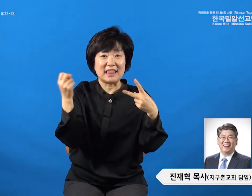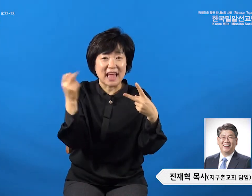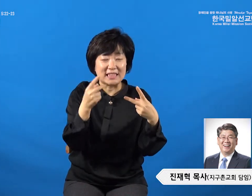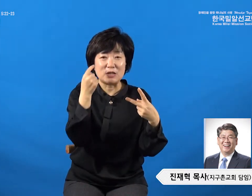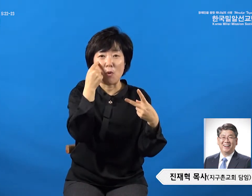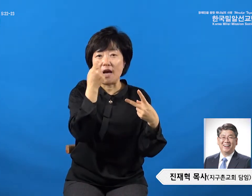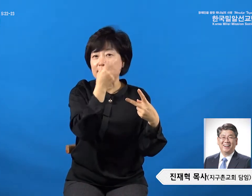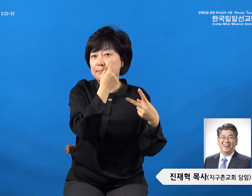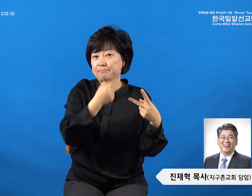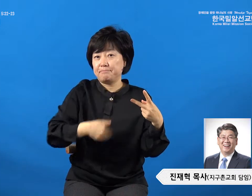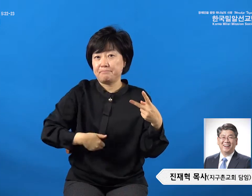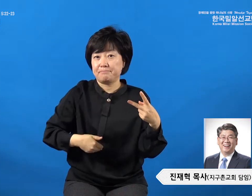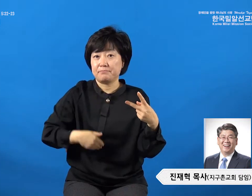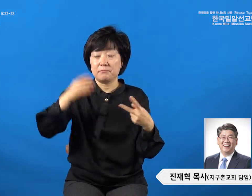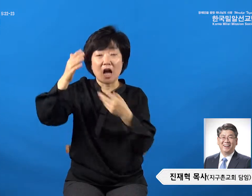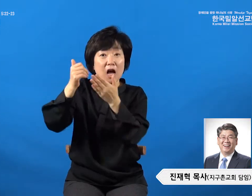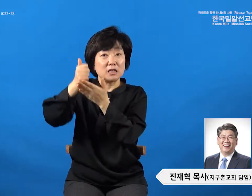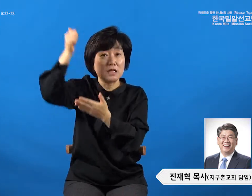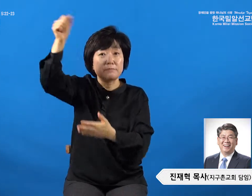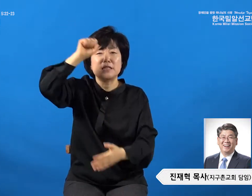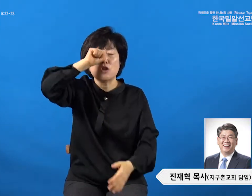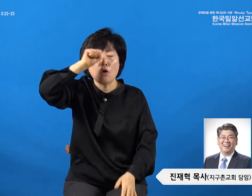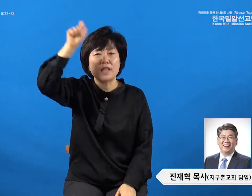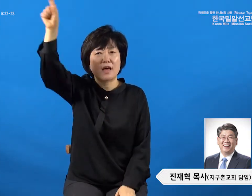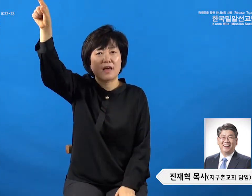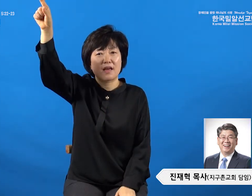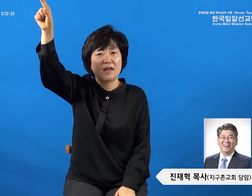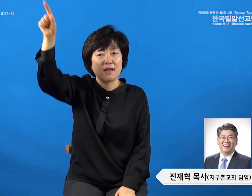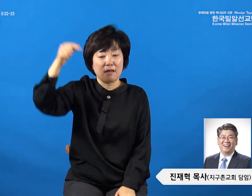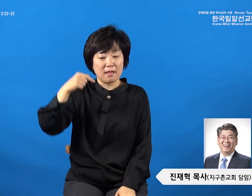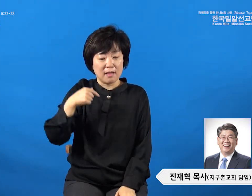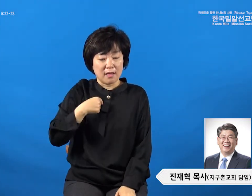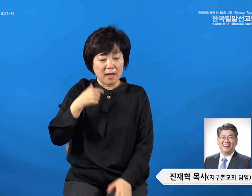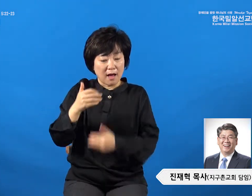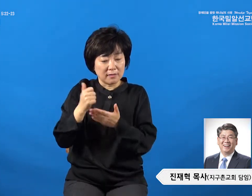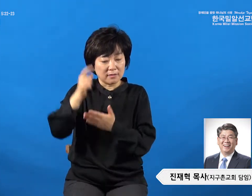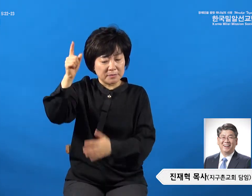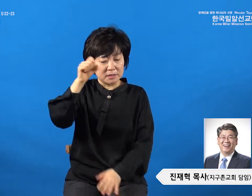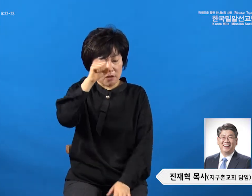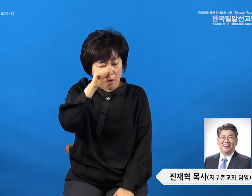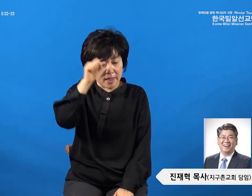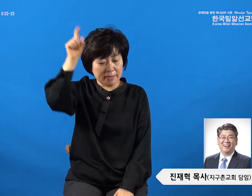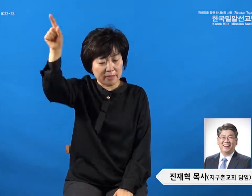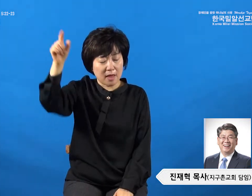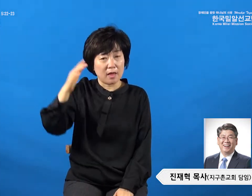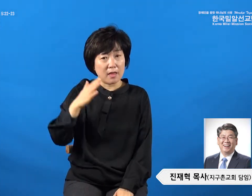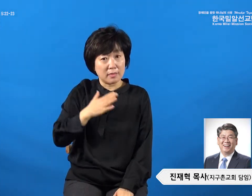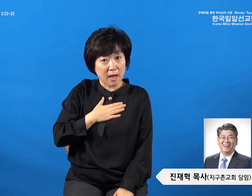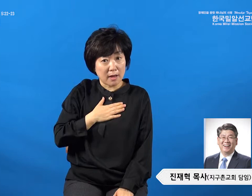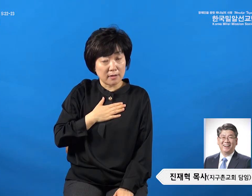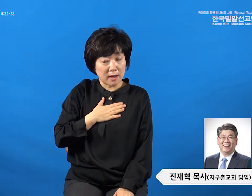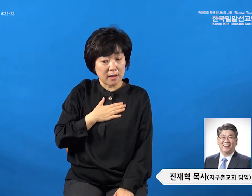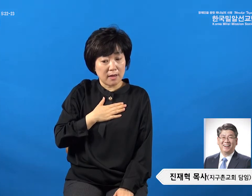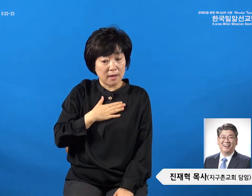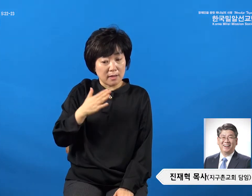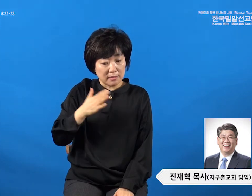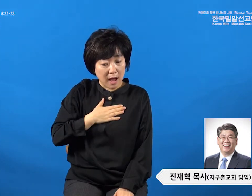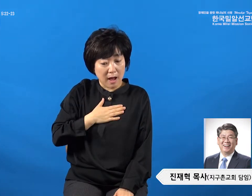앞에 다시 확인해야 합니다. 그 선하신 하나님이, 우리가 알고 있는 그 선하신 하나님이